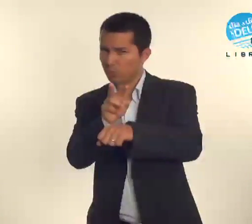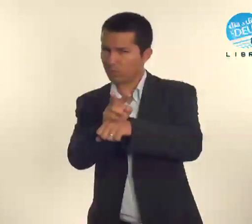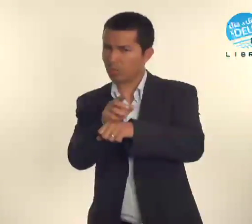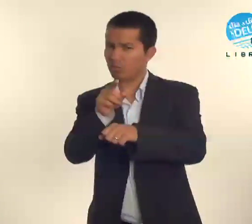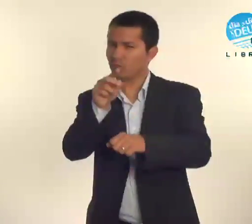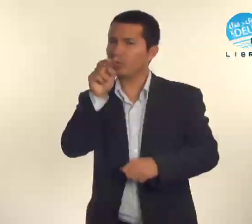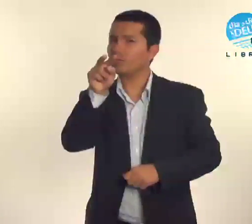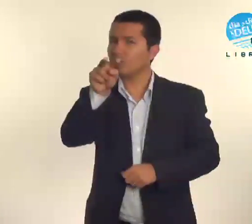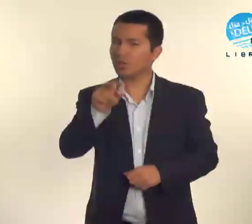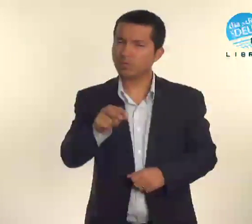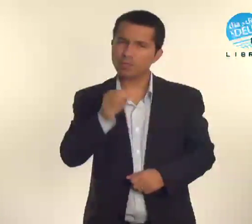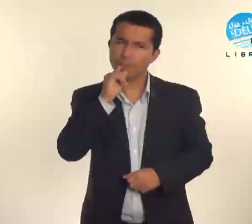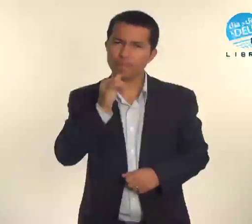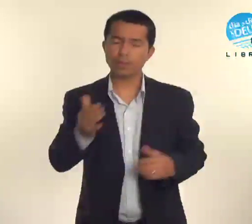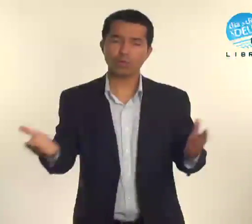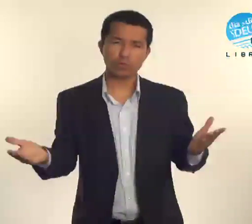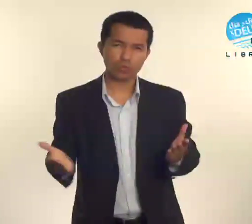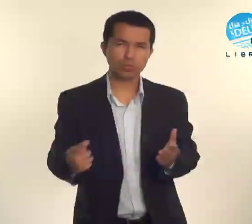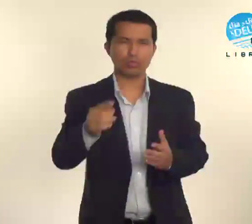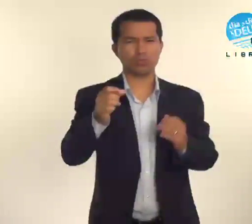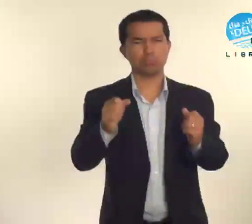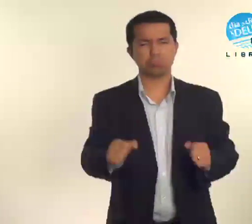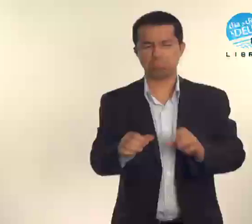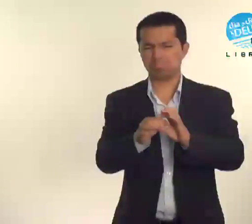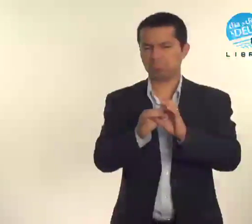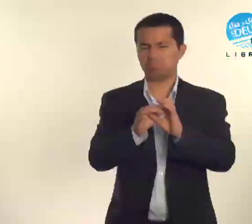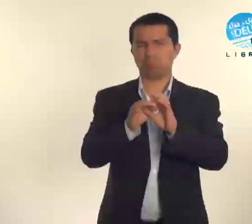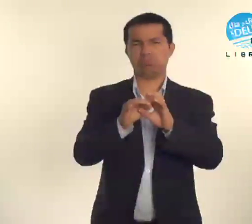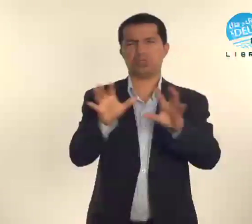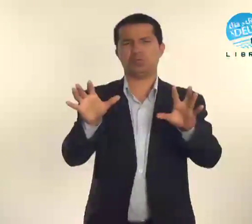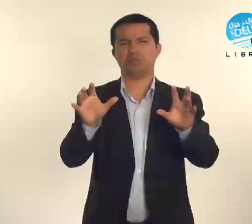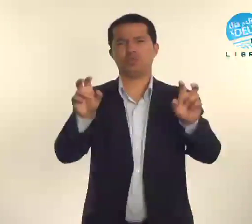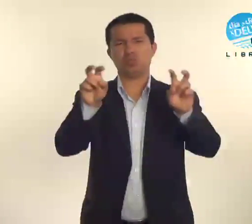Hoje tem uma facilidade muito grande de você acessar pornografia.